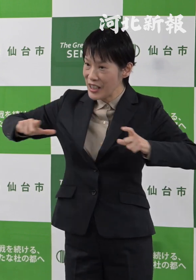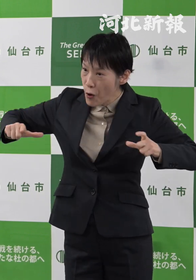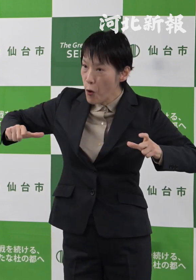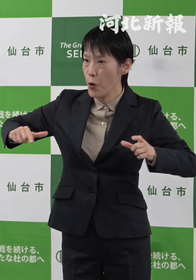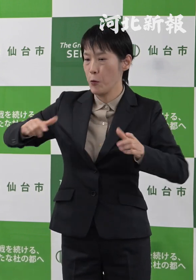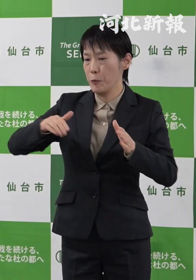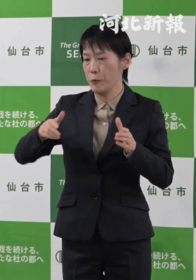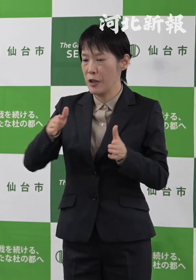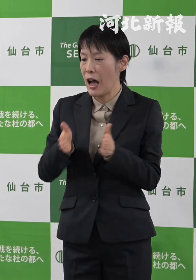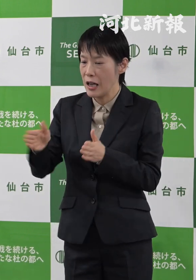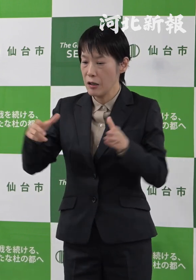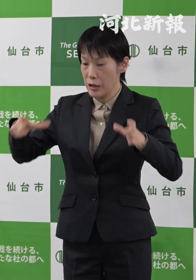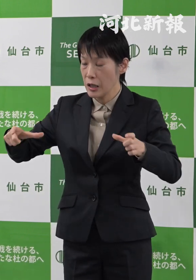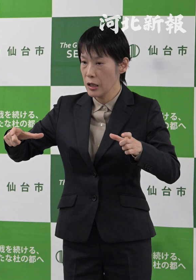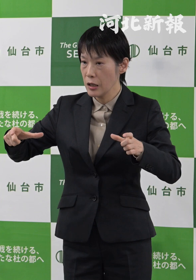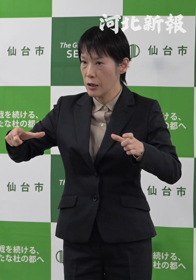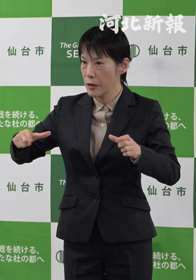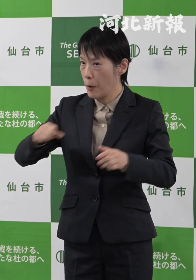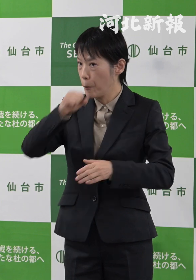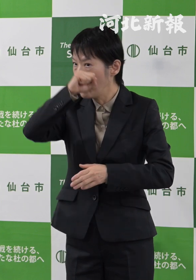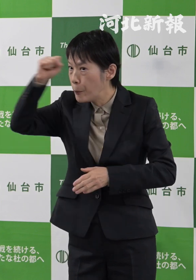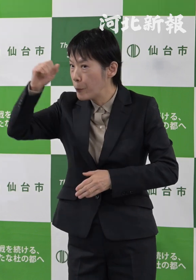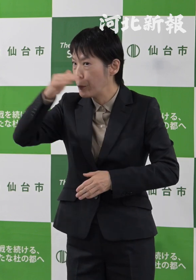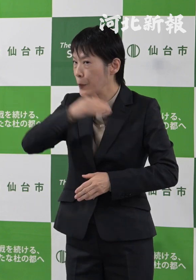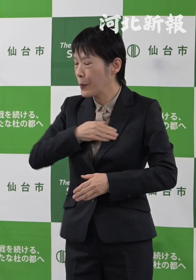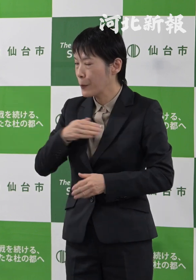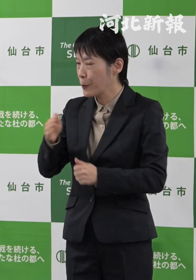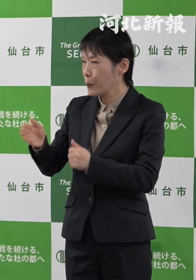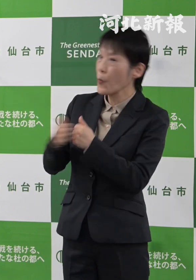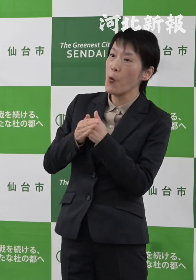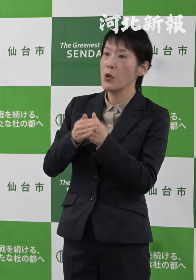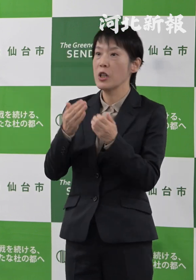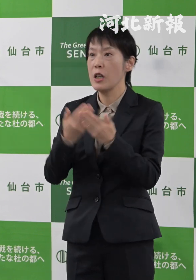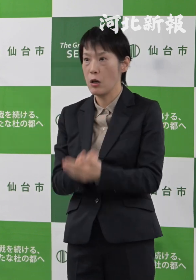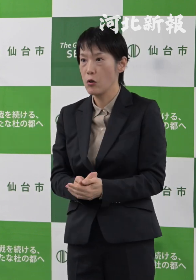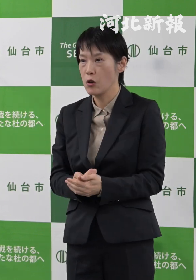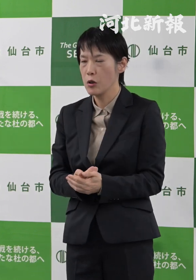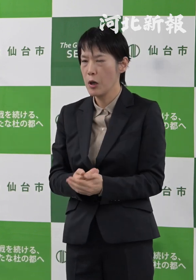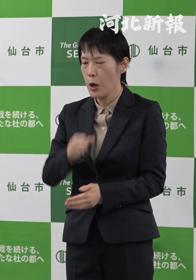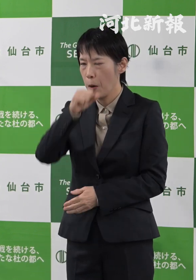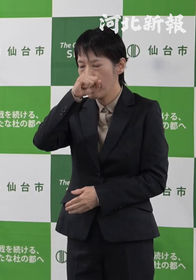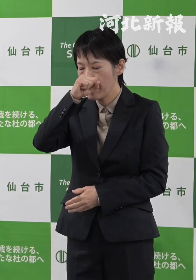される大きな一歩となります。整備の実現